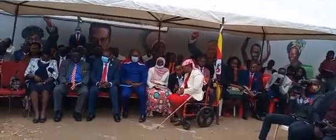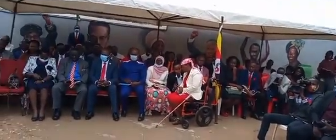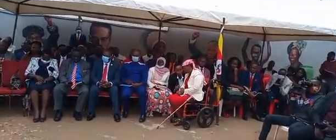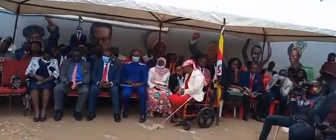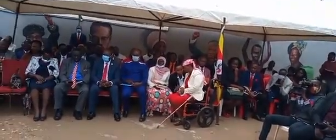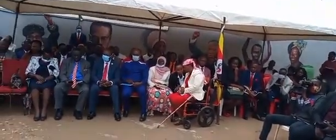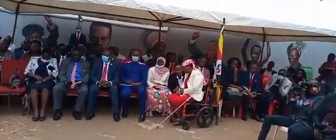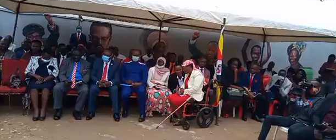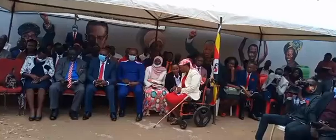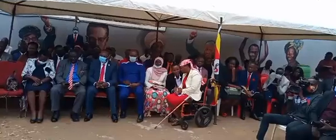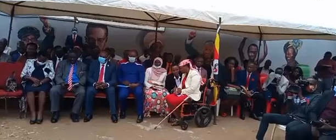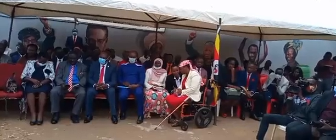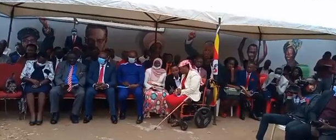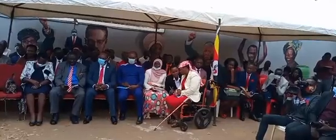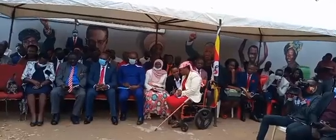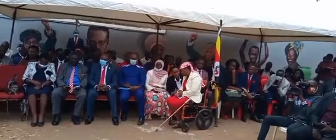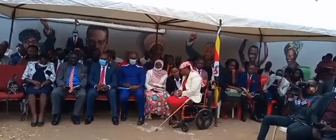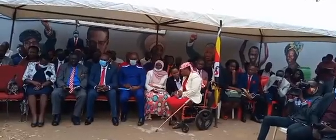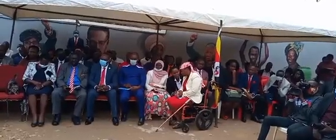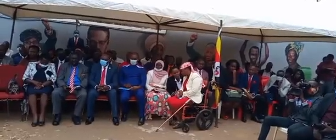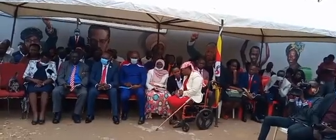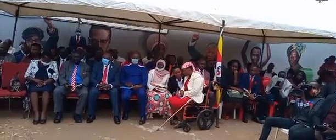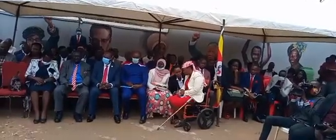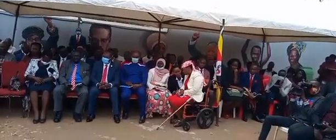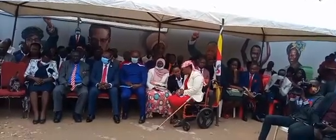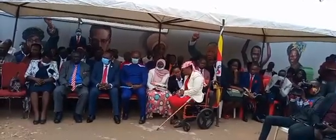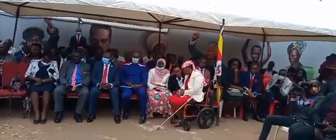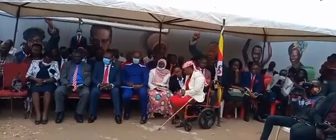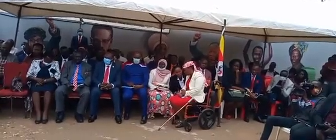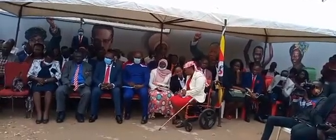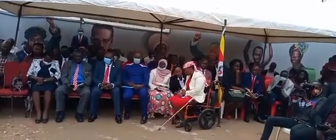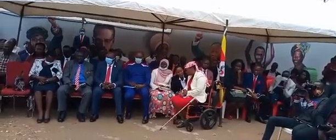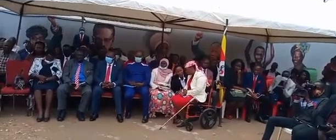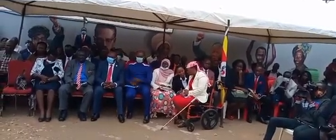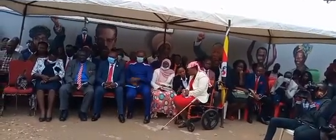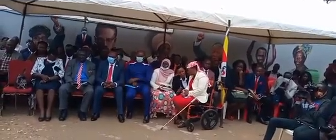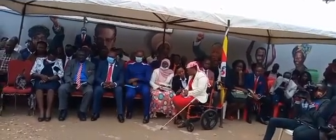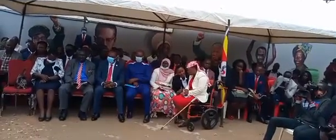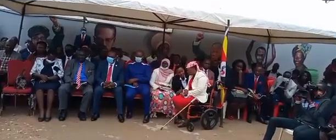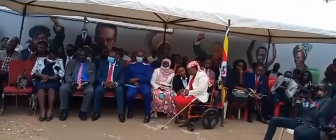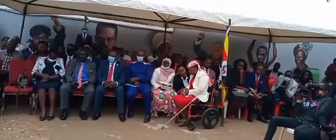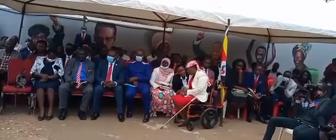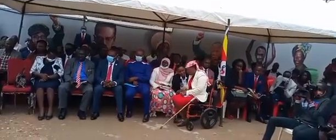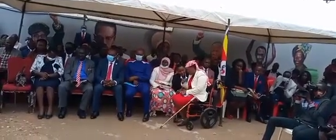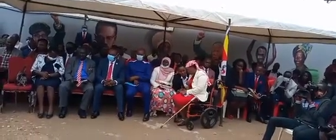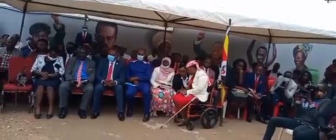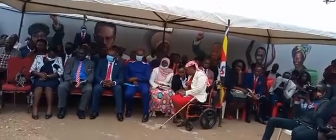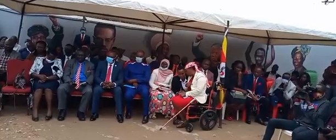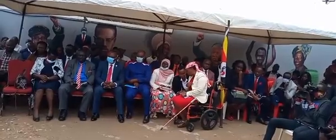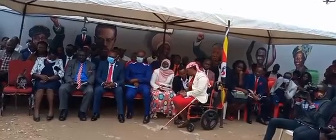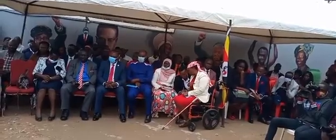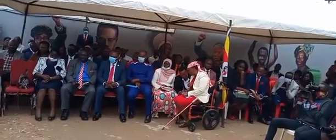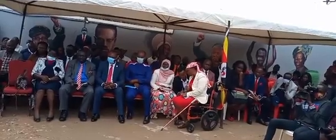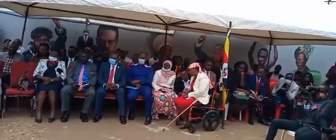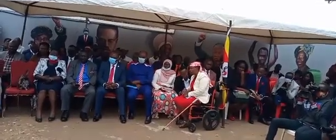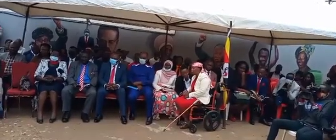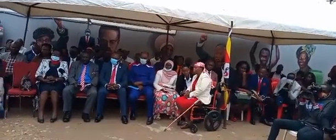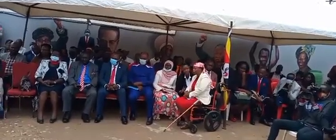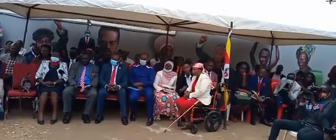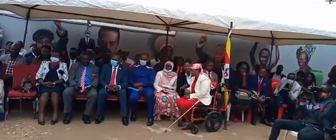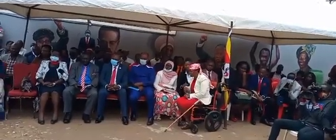kugendayo embeera mbi nnyo teri mazzi teri paadi teri ddagala ne